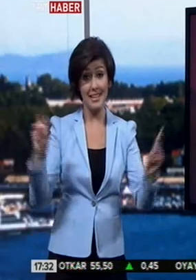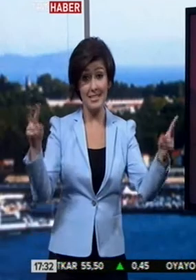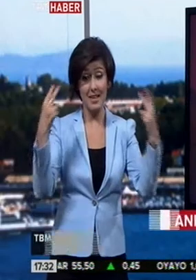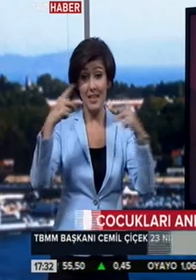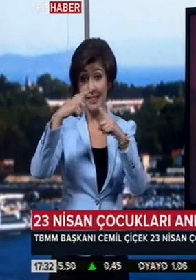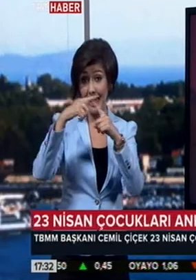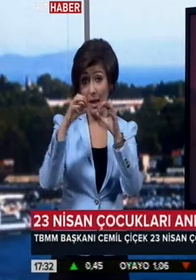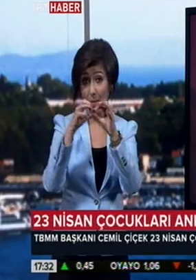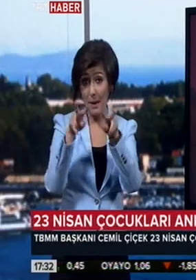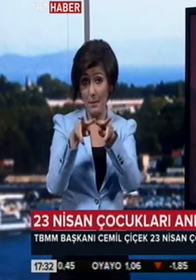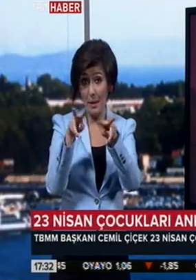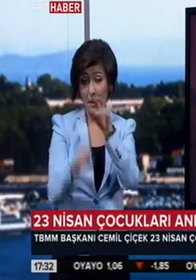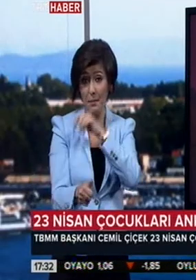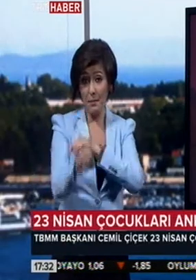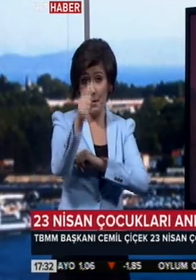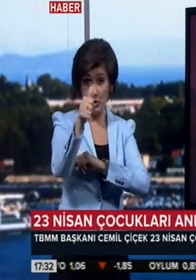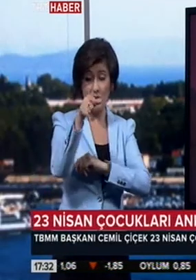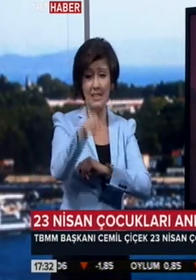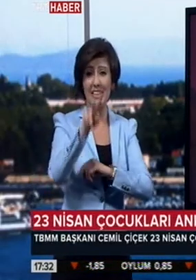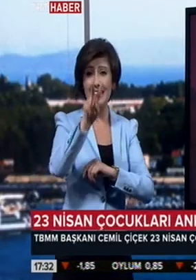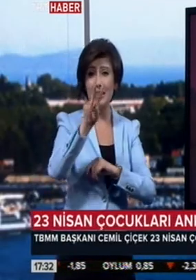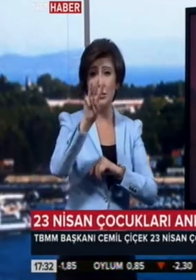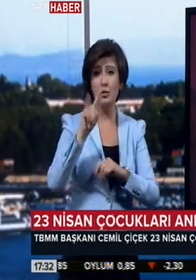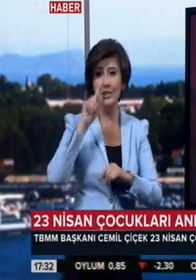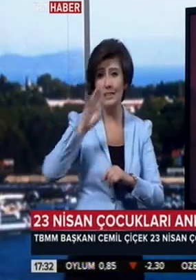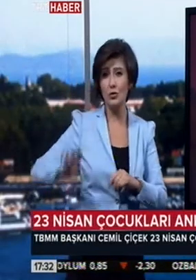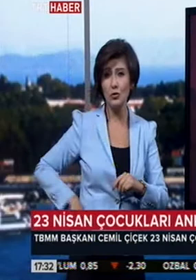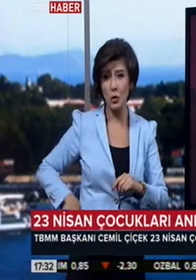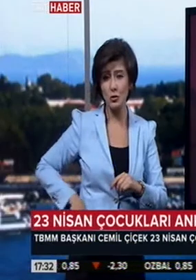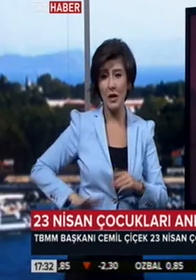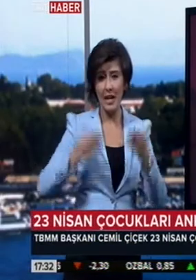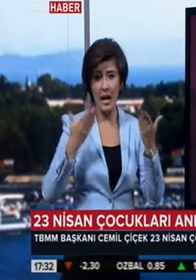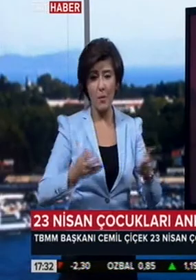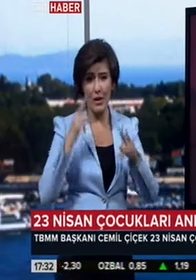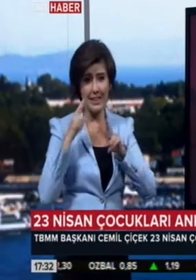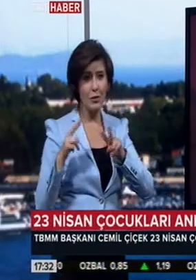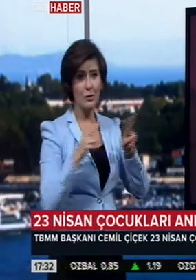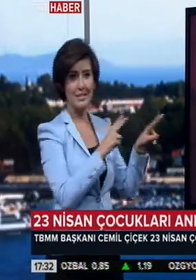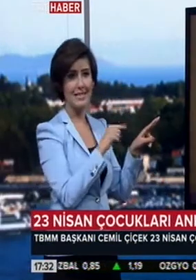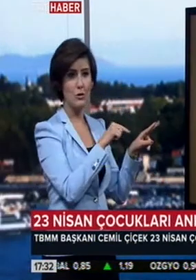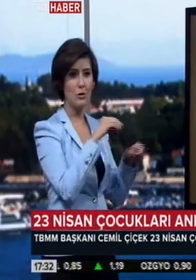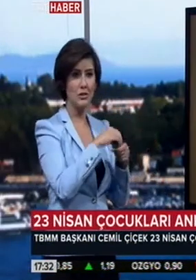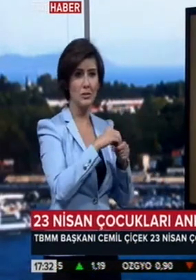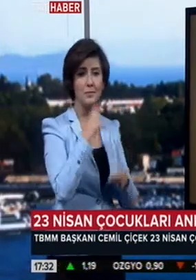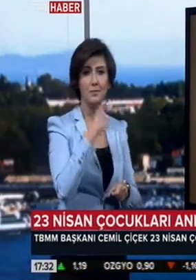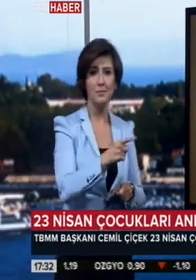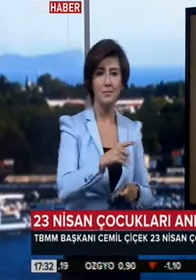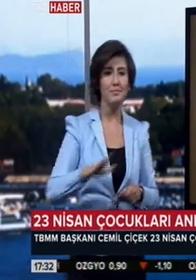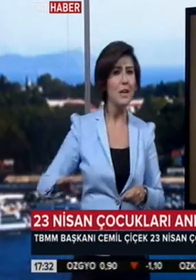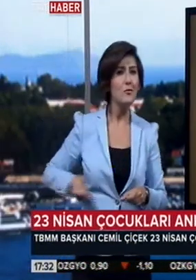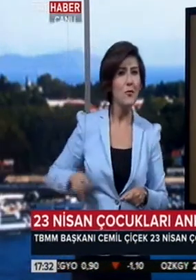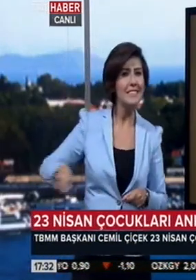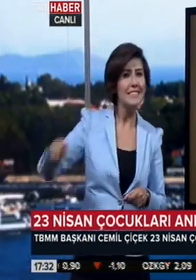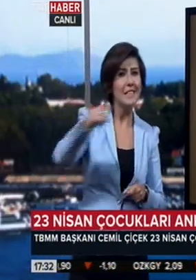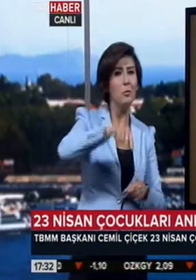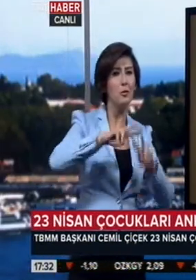Sevgili seyirciler, Türkiye Büyük Millet Meclisi Başkanı Cemil Çiçek 23 Nisan çocuklarını kabul ediyor, izliyoruz. Çocuklar,